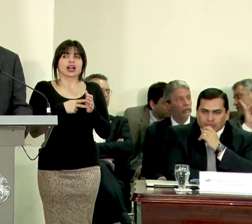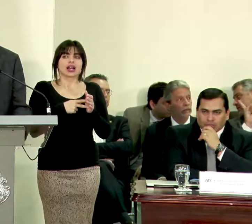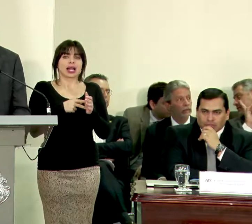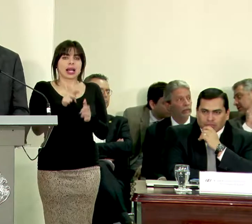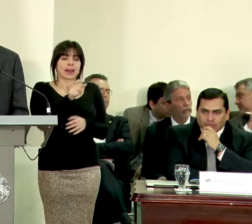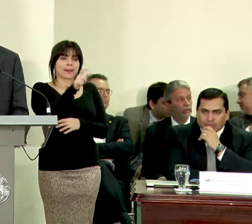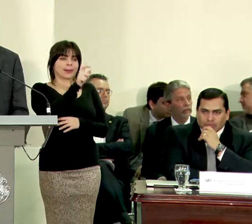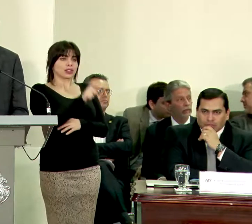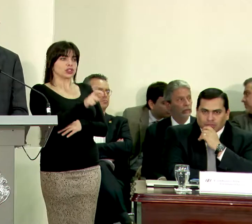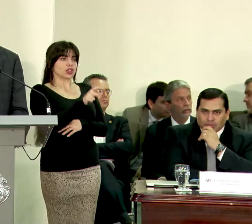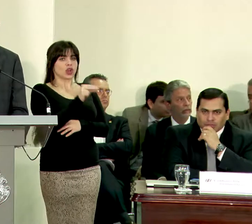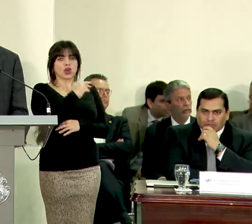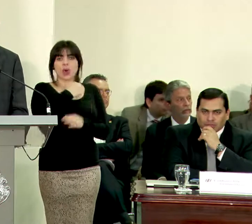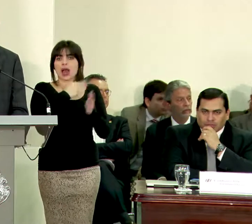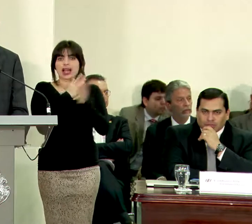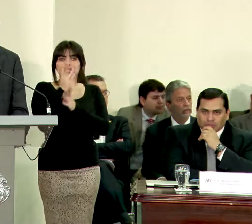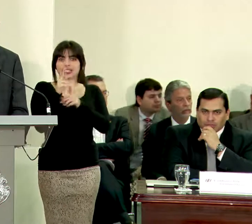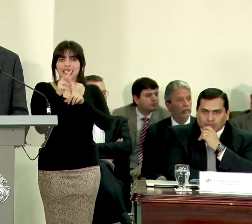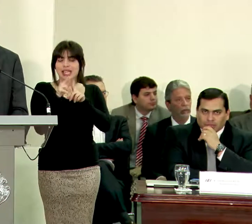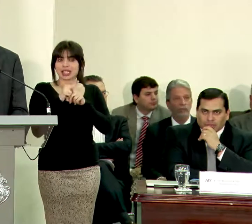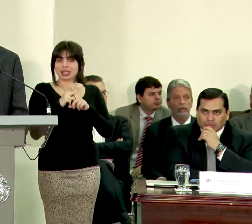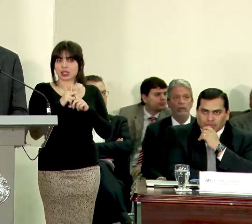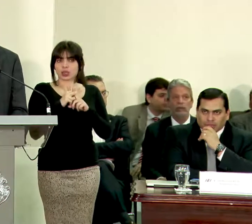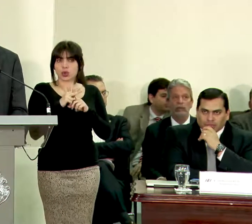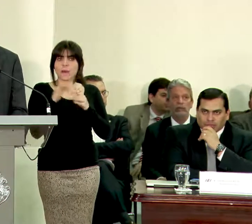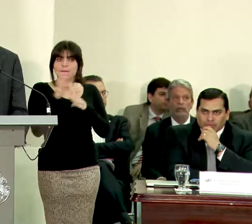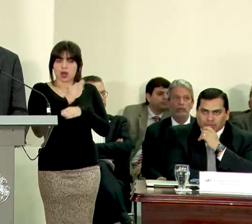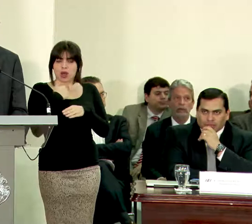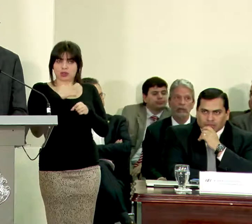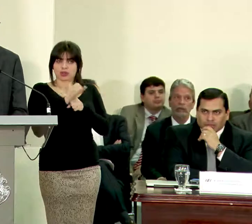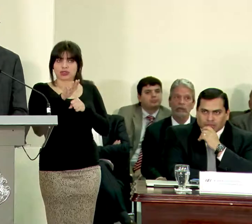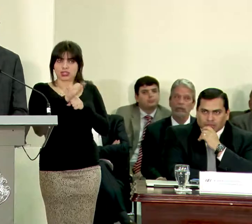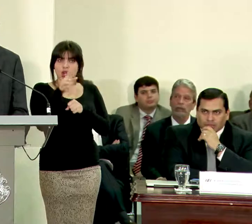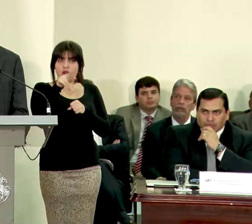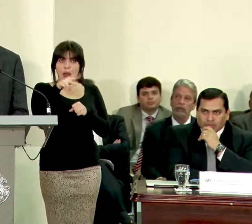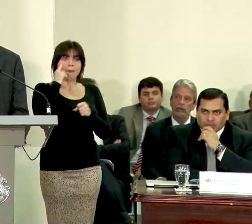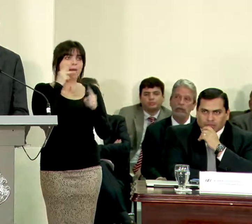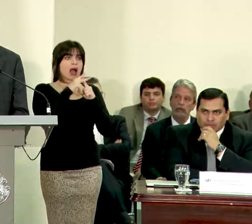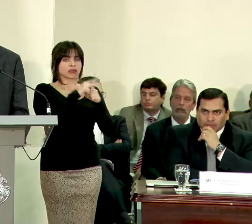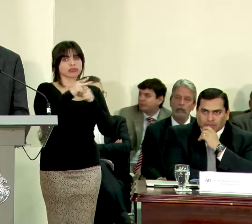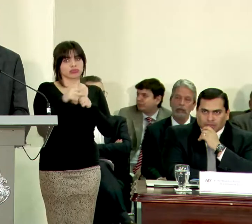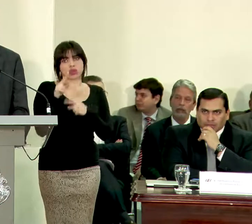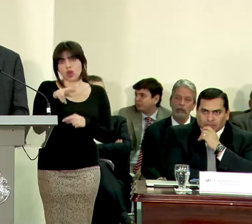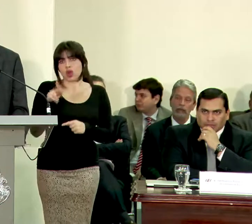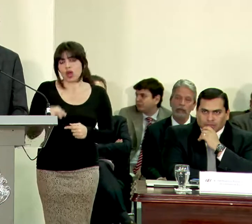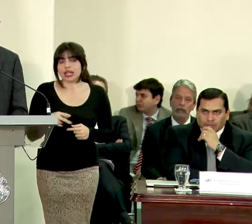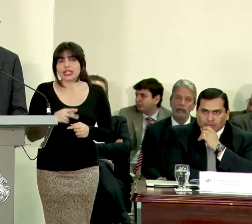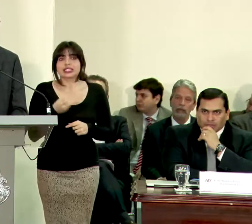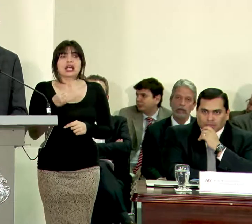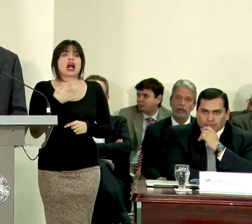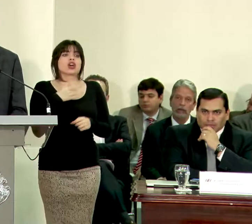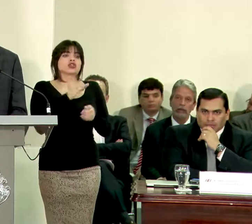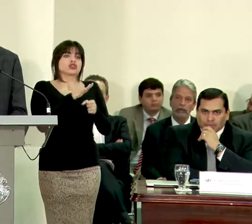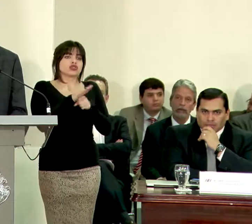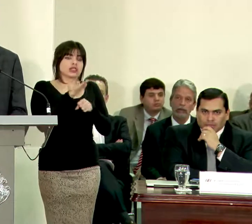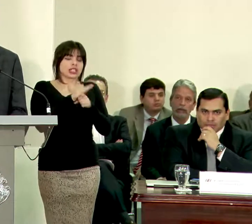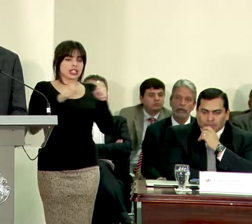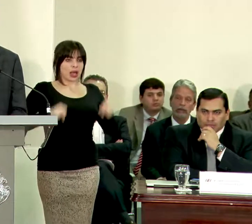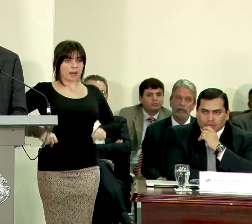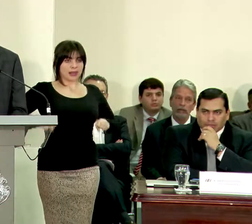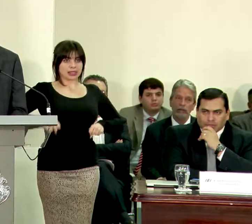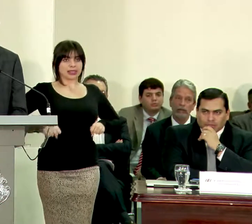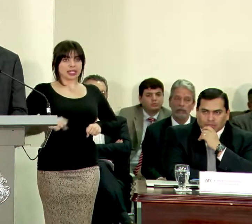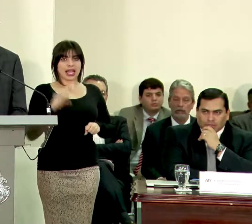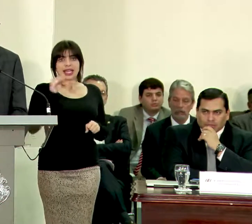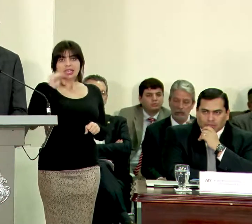no es que las personas no tengan acceso al crédito. Los bancos tienen suficientes colones para prestar en colones y tienen suficiente capacidad de disminuir